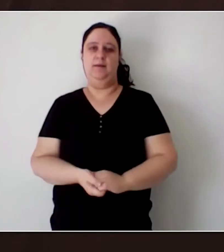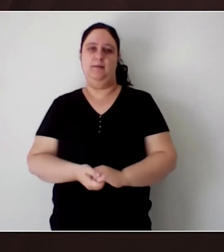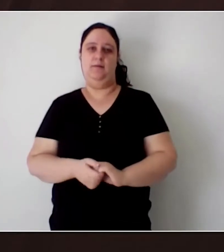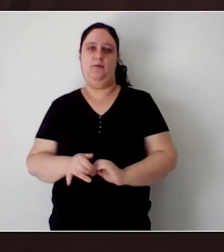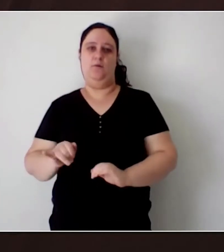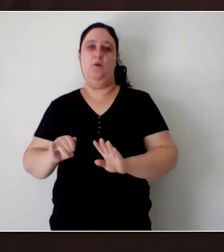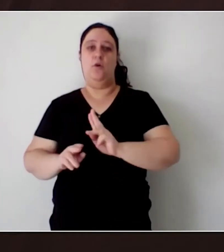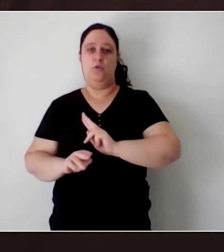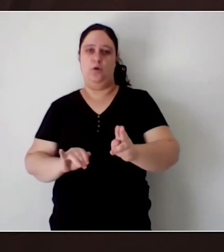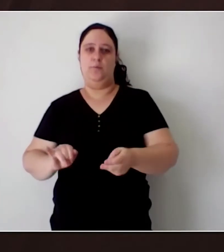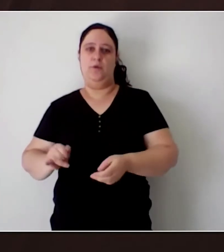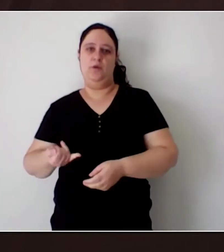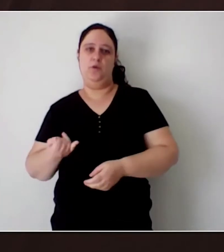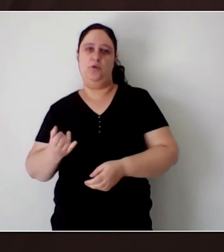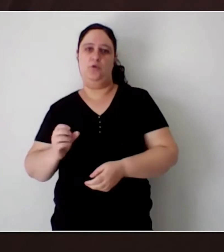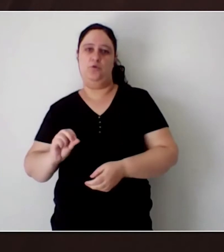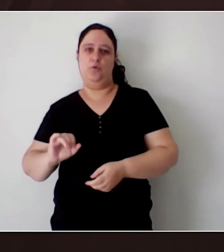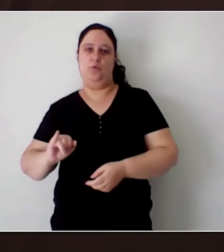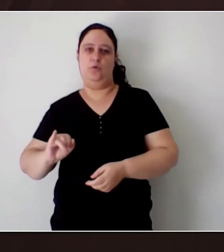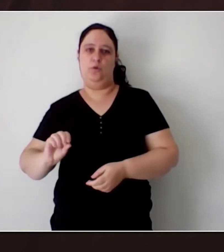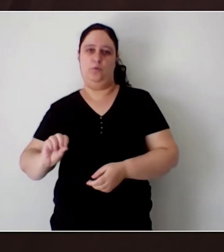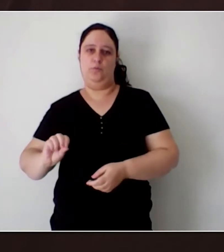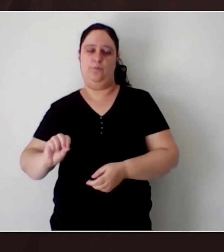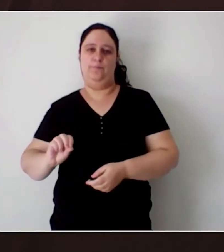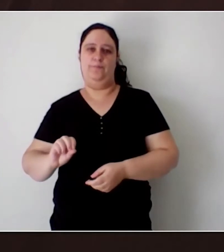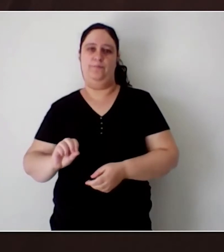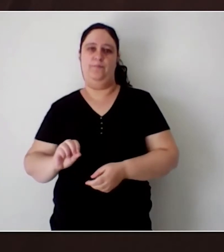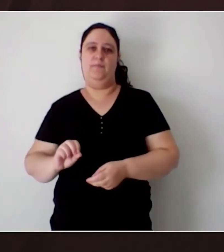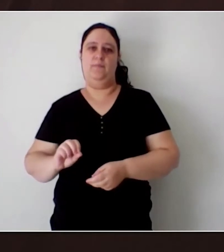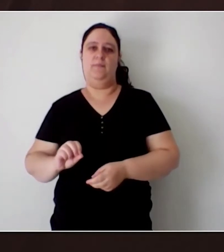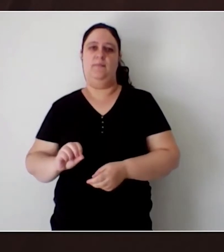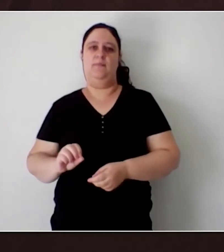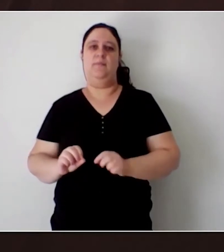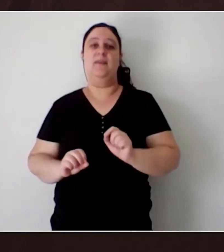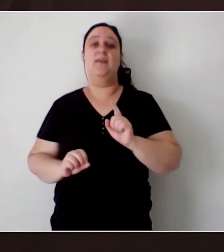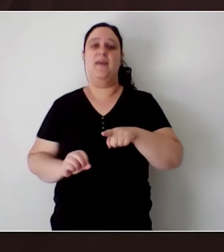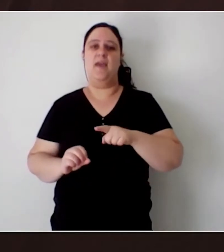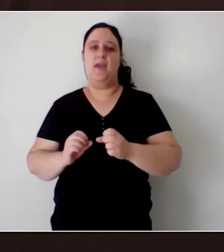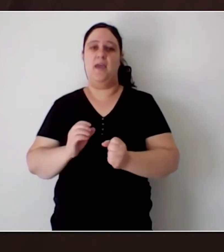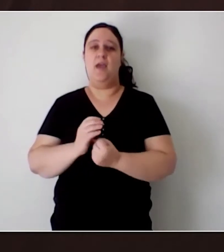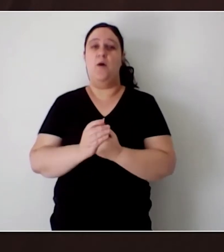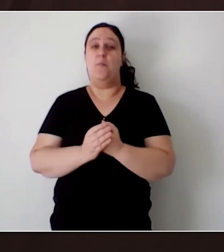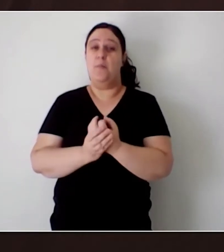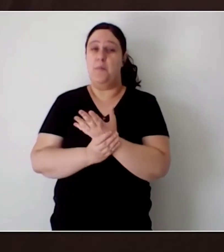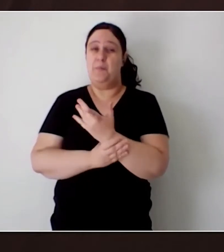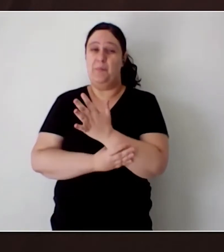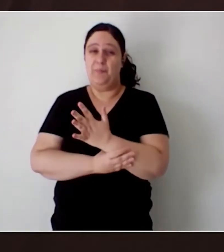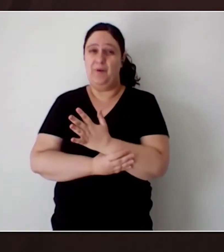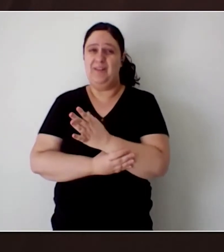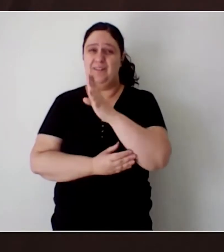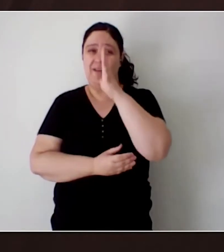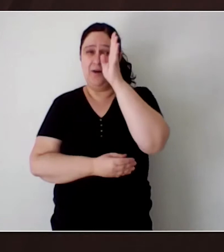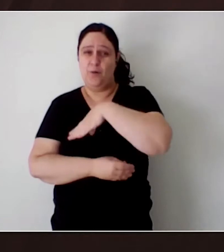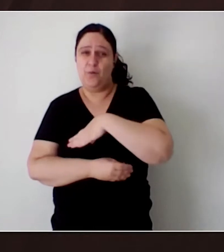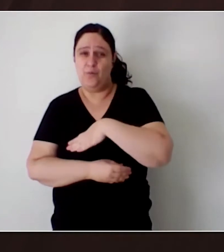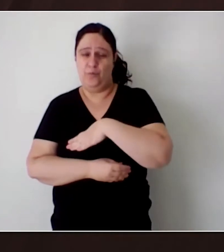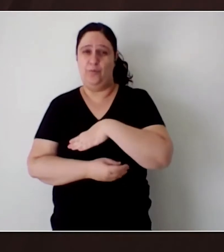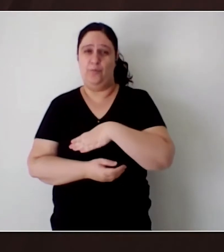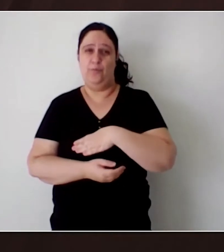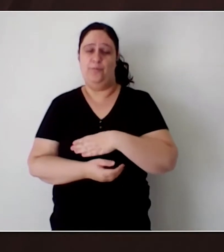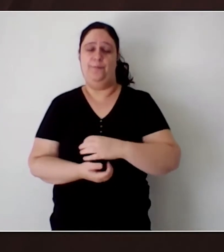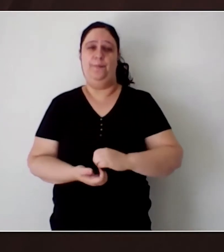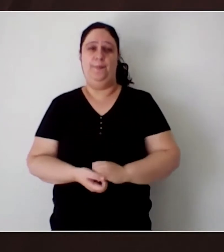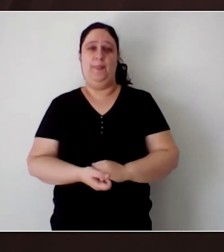daninha, também chamada de cisânia ou centeio falso, que enquanto